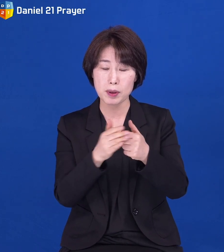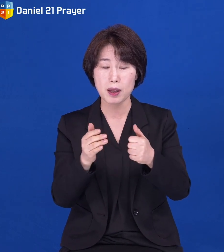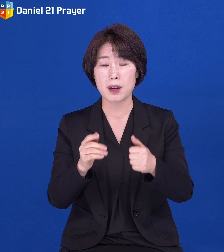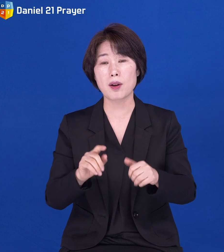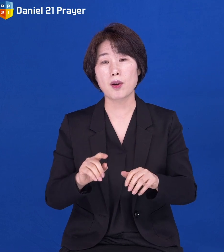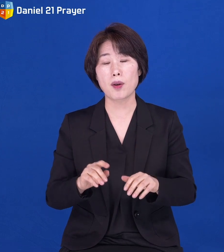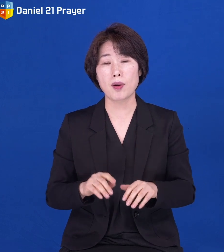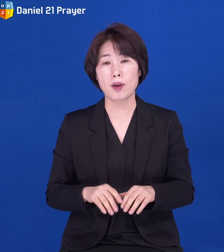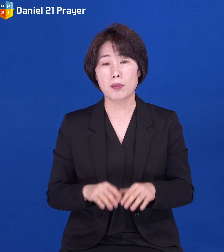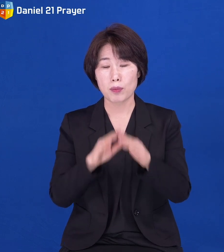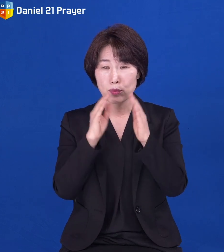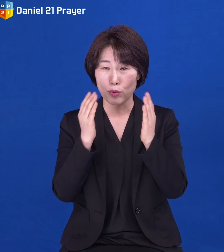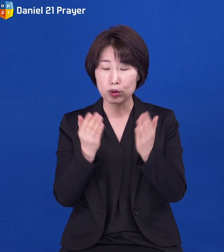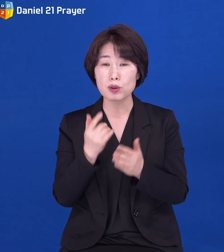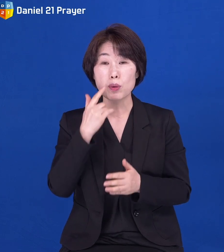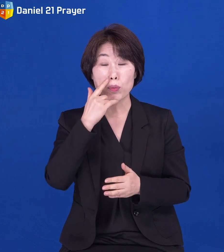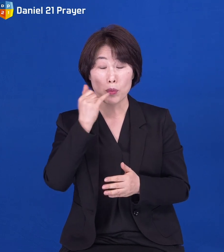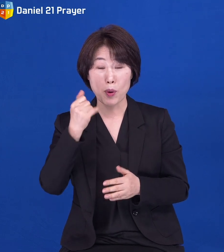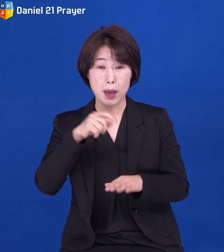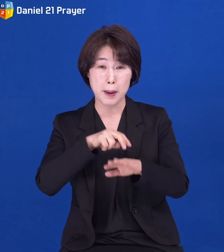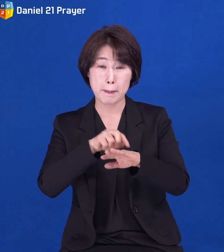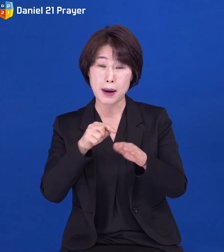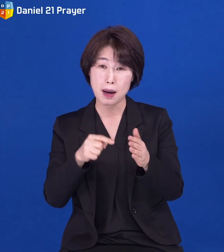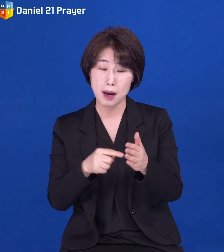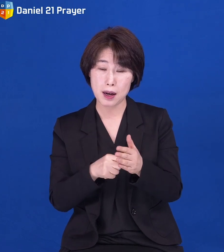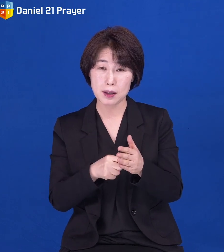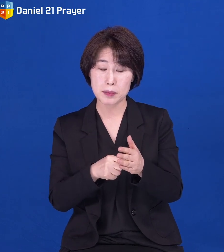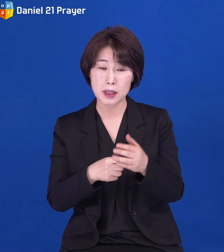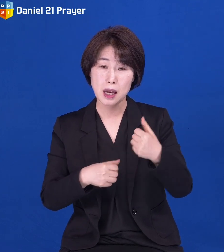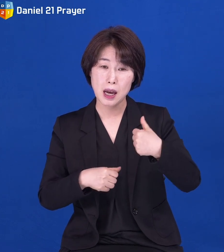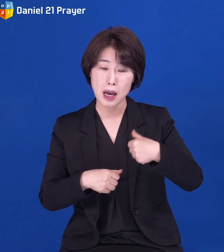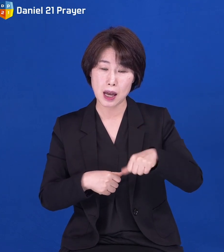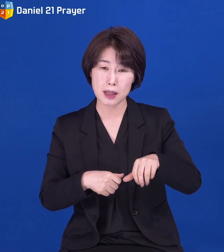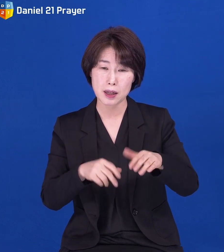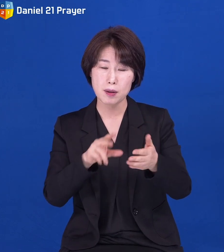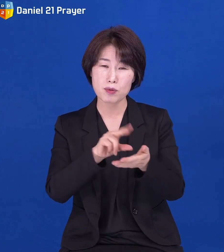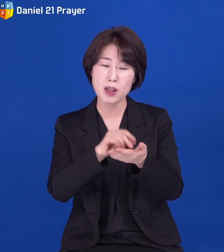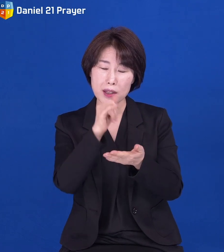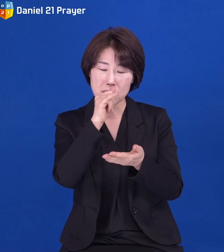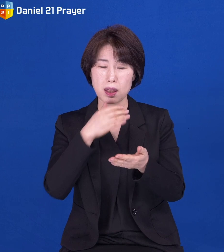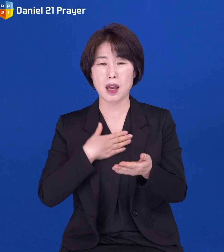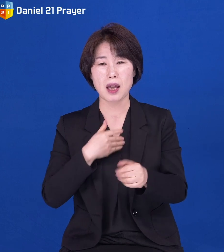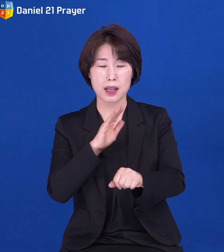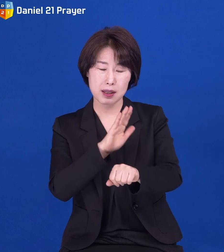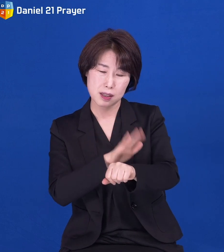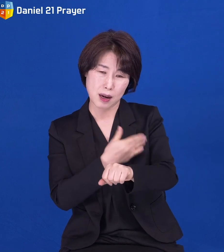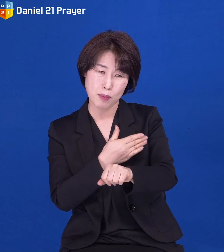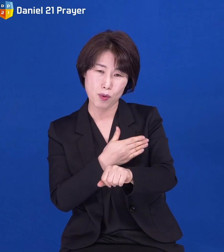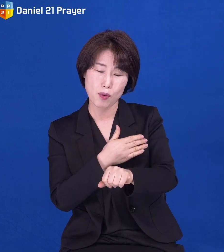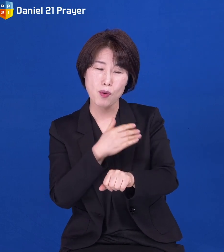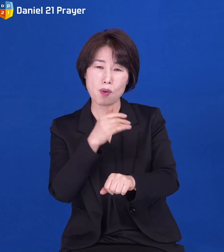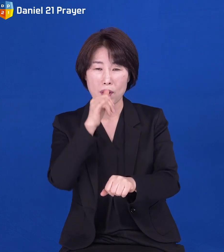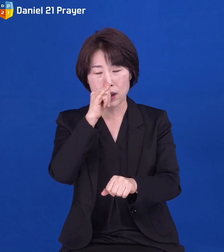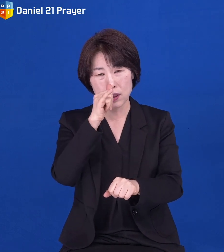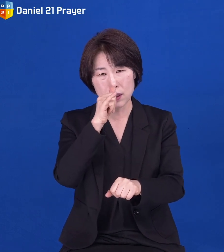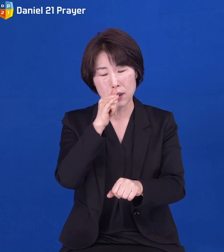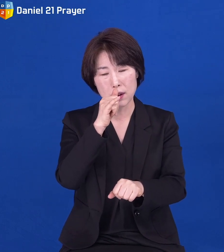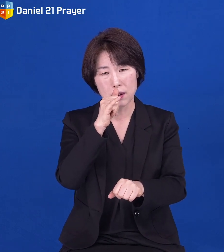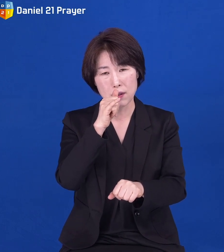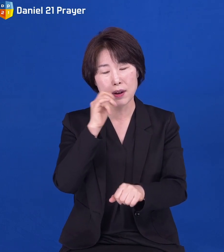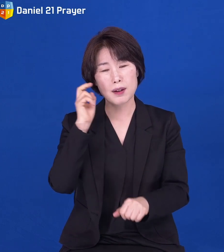모든 똑같은 그 고통일 거예요. 내가 뭘 잘못했지? 이거부터